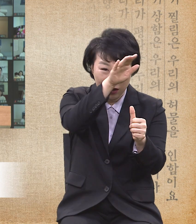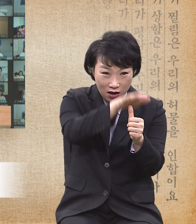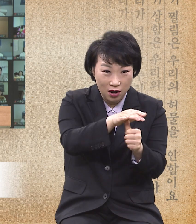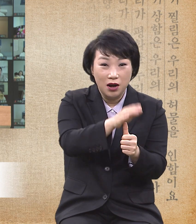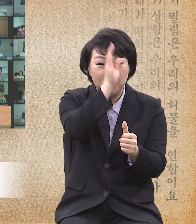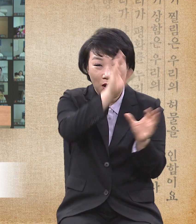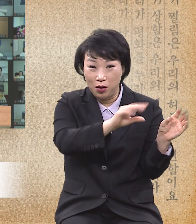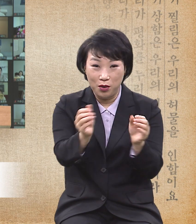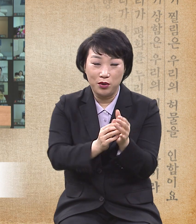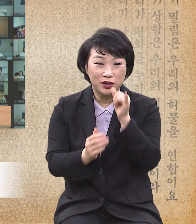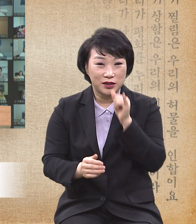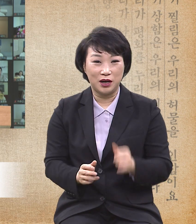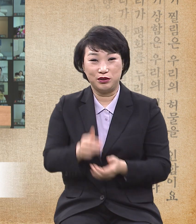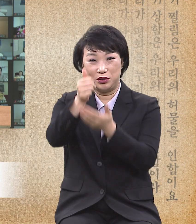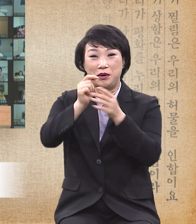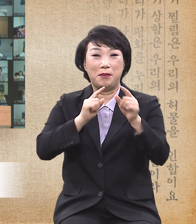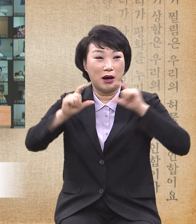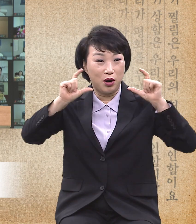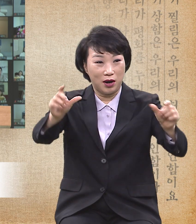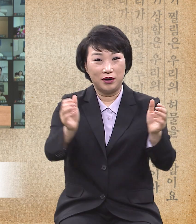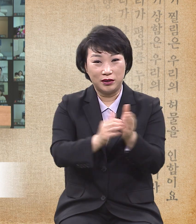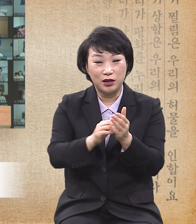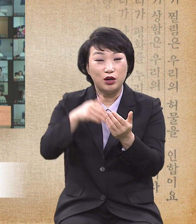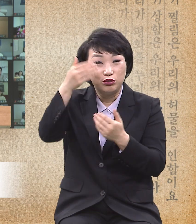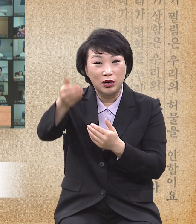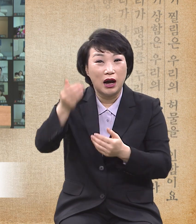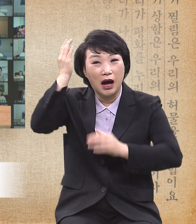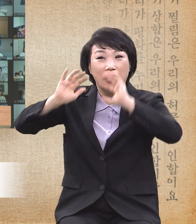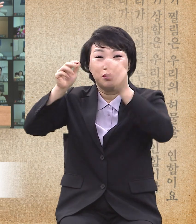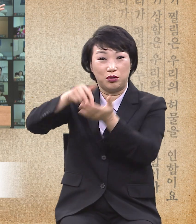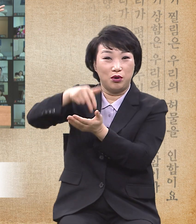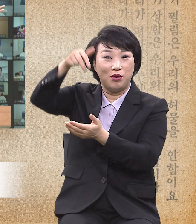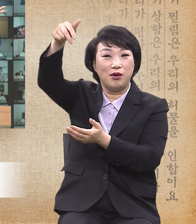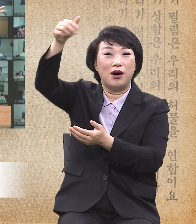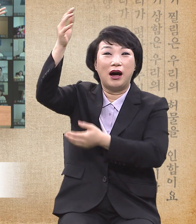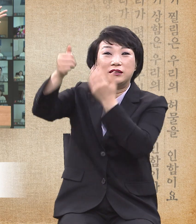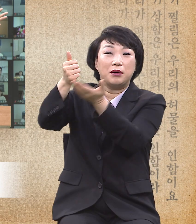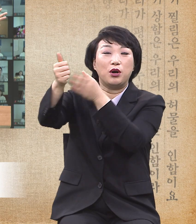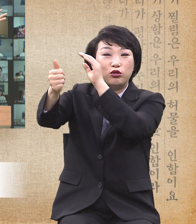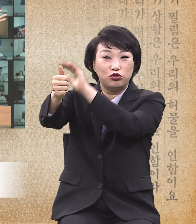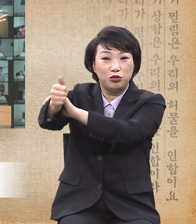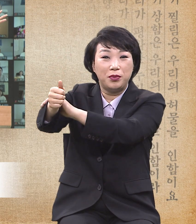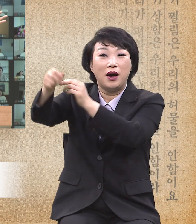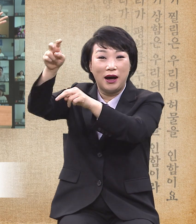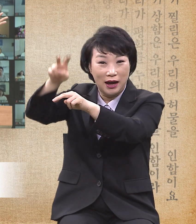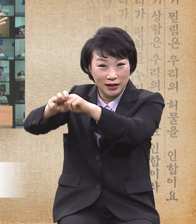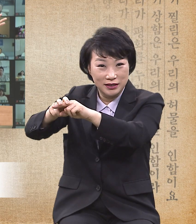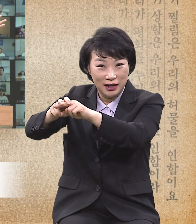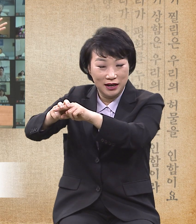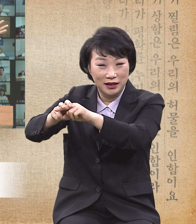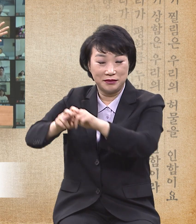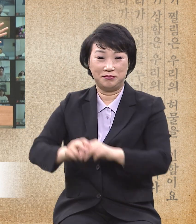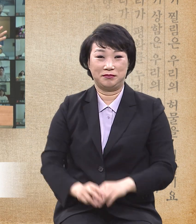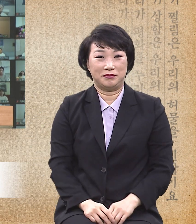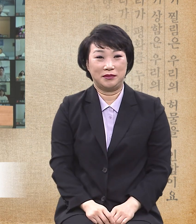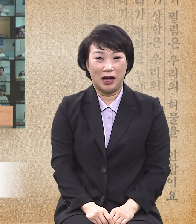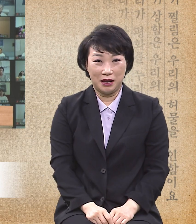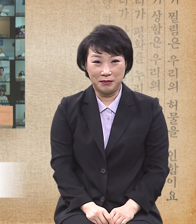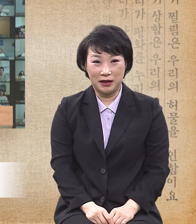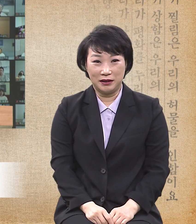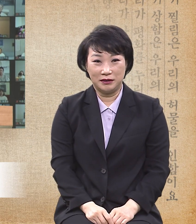주께서 말씀을 마치신 후에 하늘로 울리우사 승천하셨다. 하나님 우편에